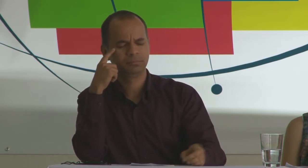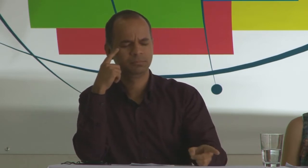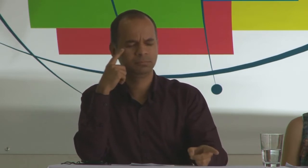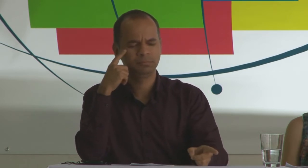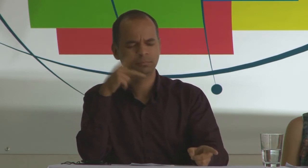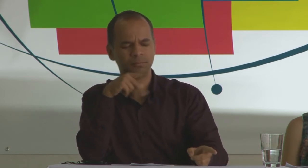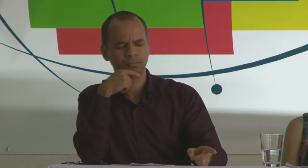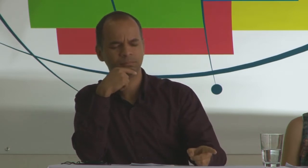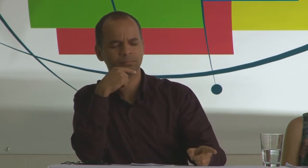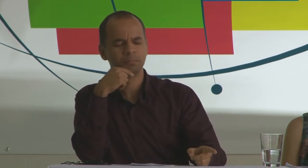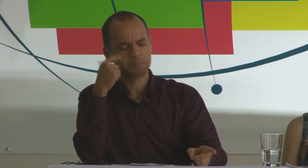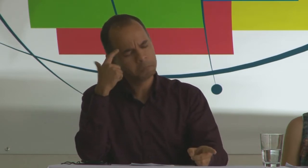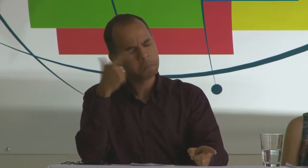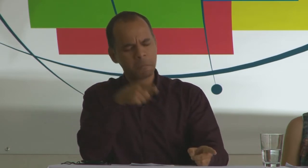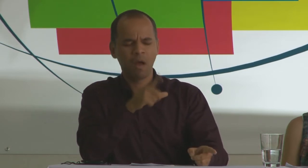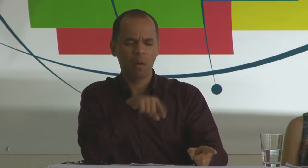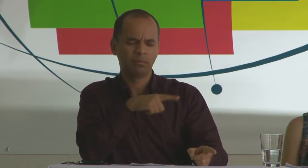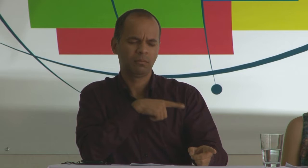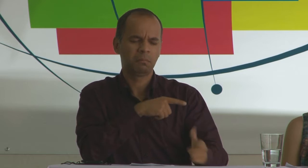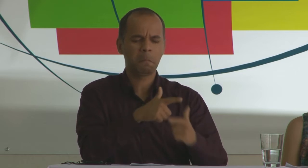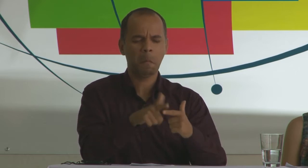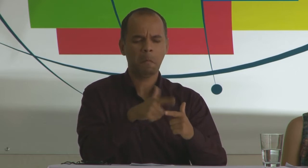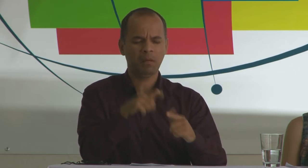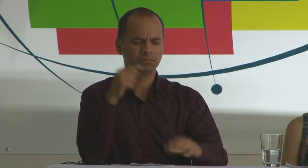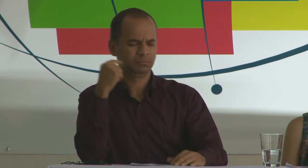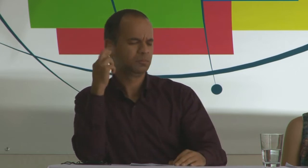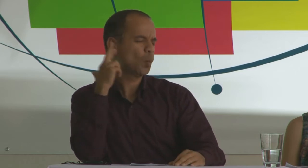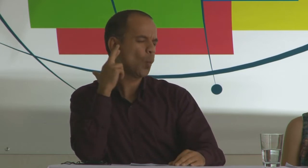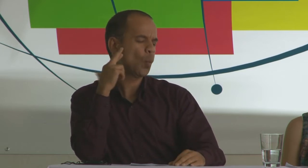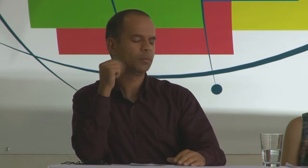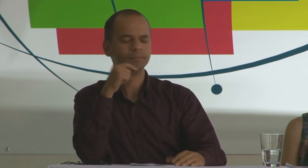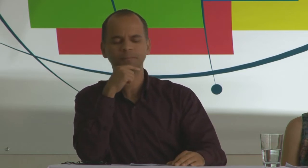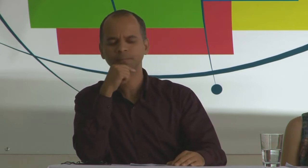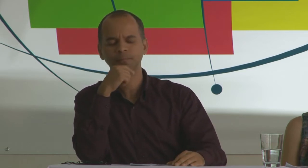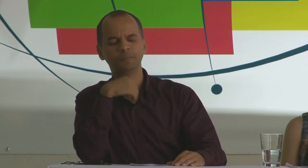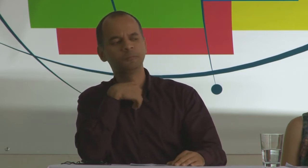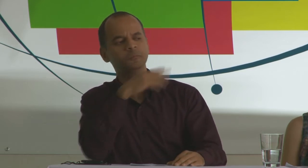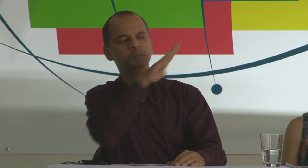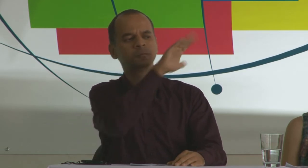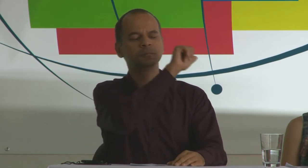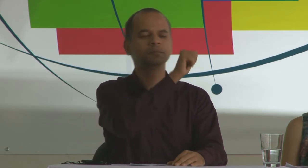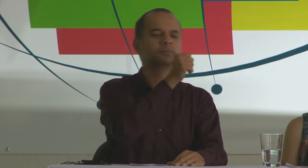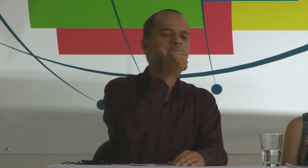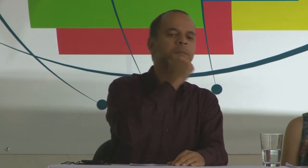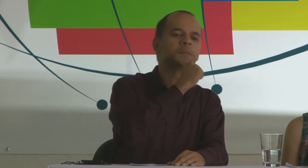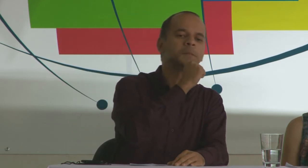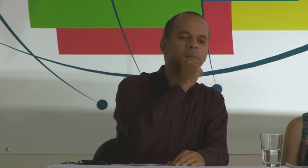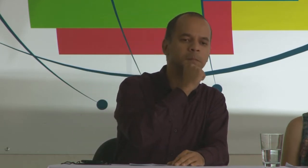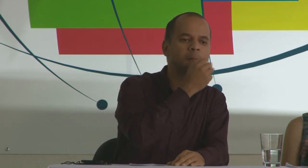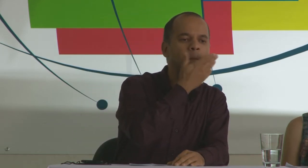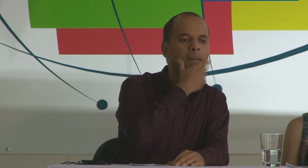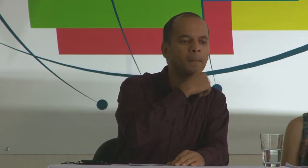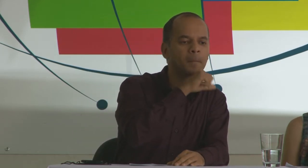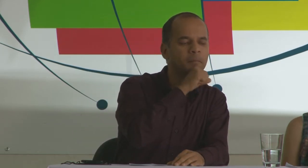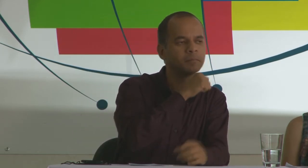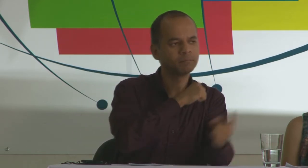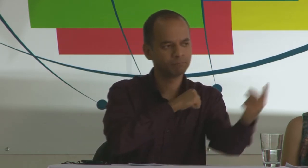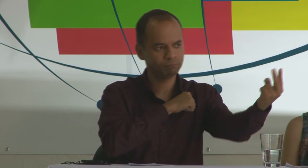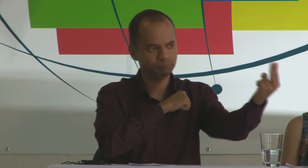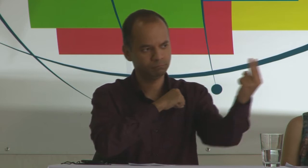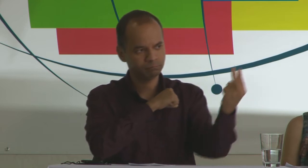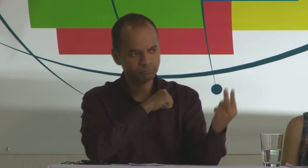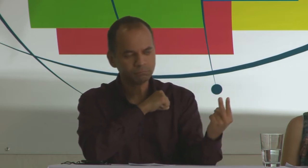terapia, ele ia falar e falava errado, ele corrigia, e isso era muito difícil, esse processo de organização, porque é complicado quando você não escuta